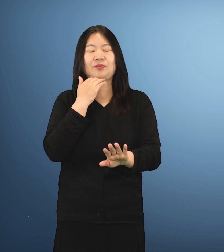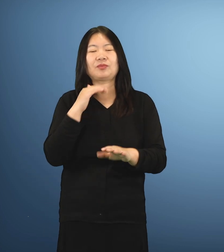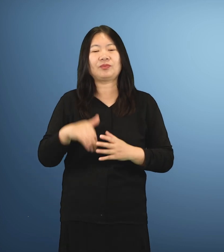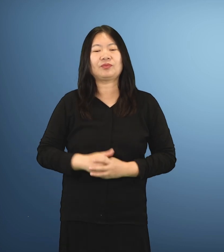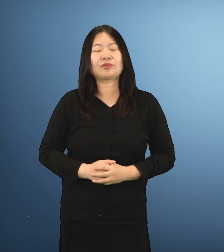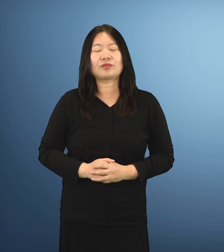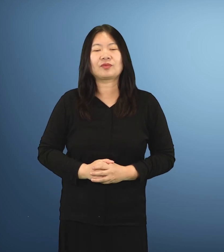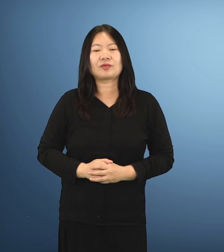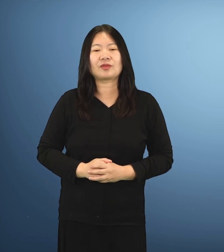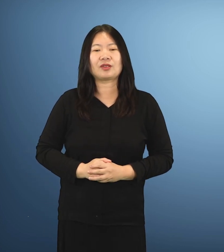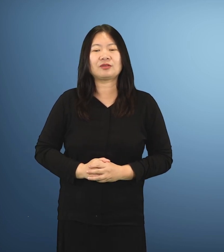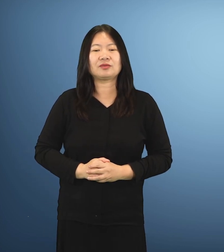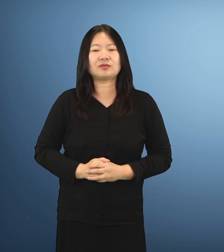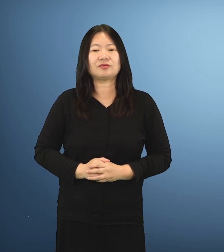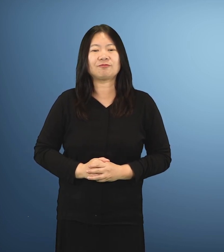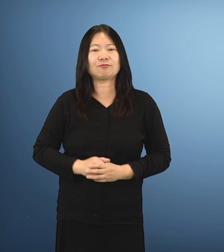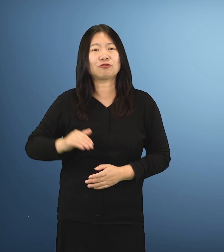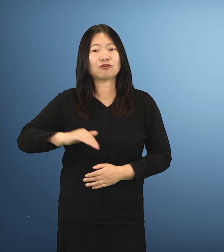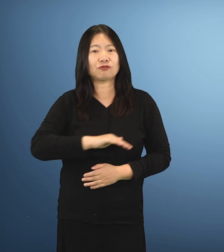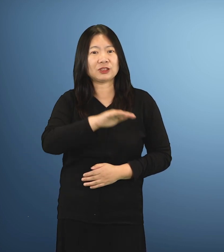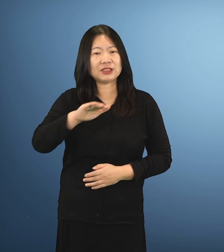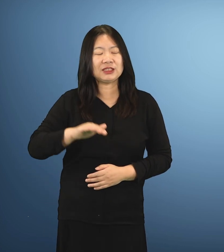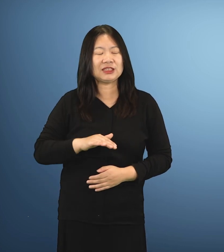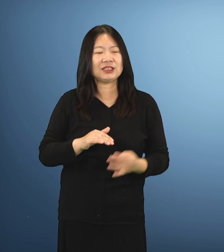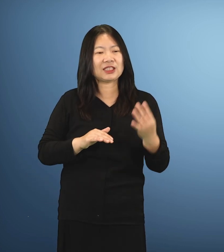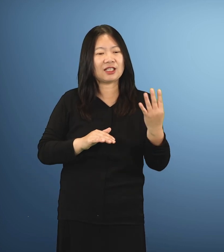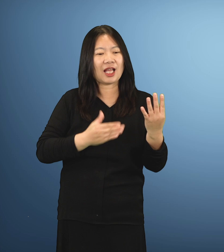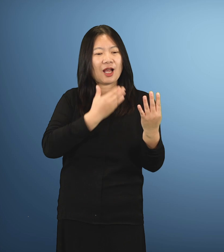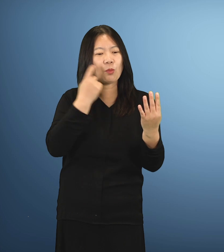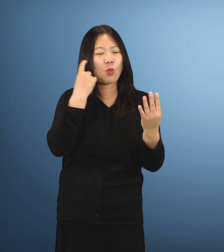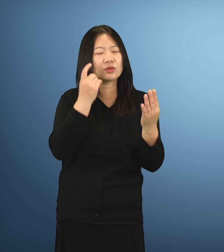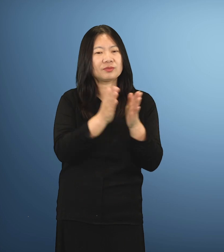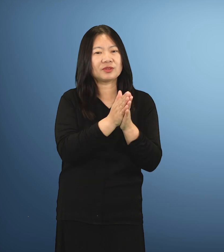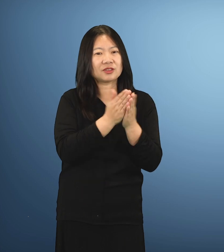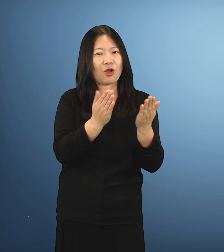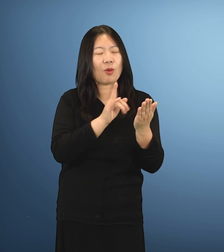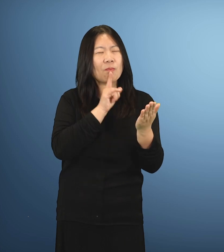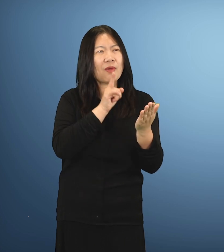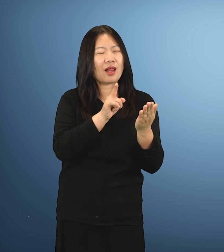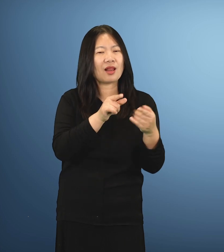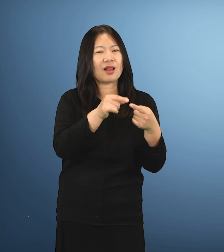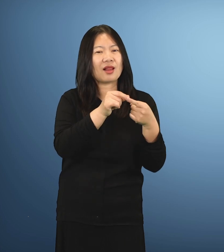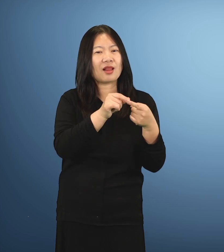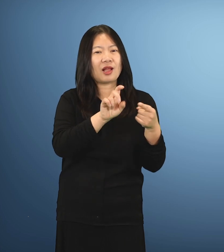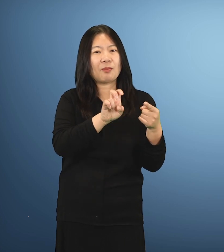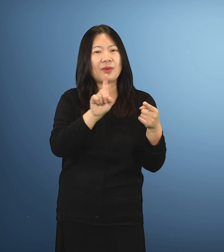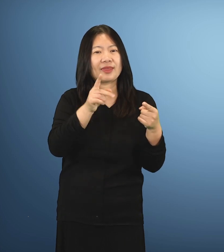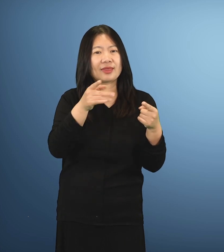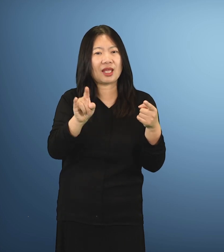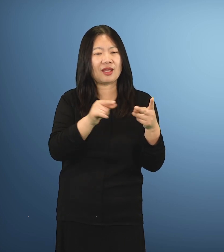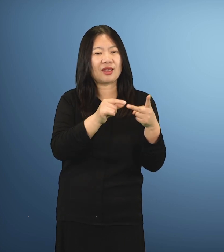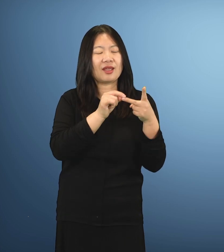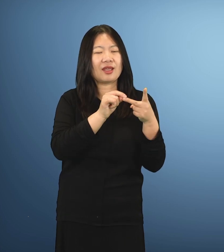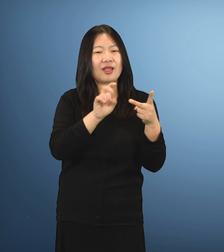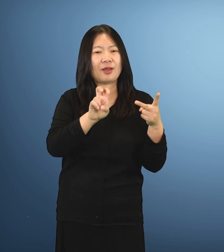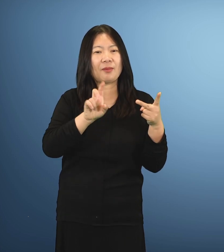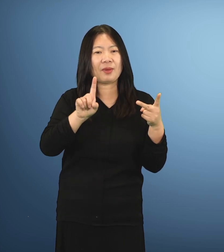보통 우리가 사복음서 해요. 그죠? 예, 마태,